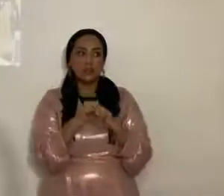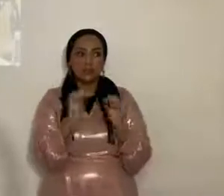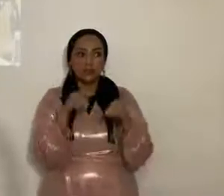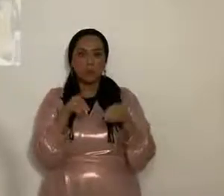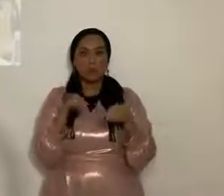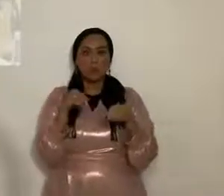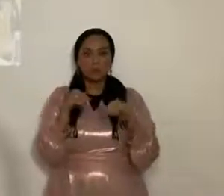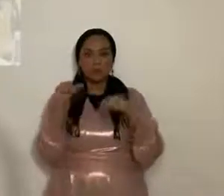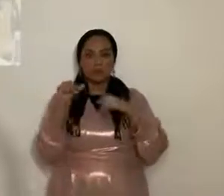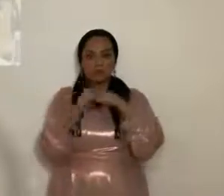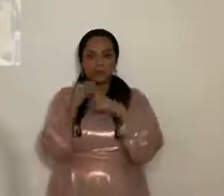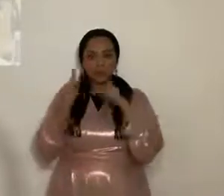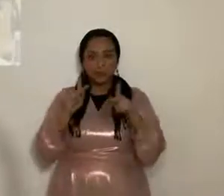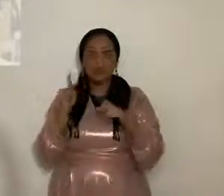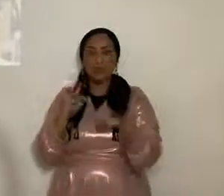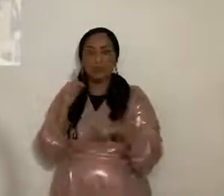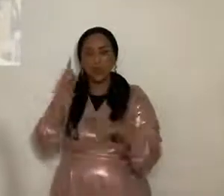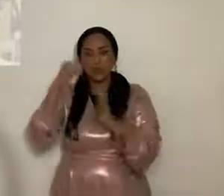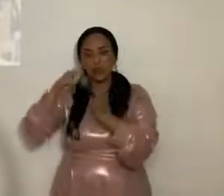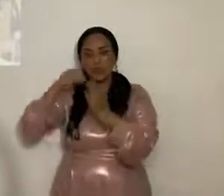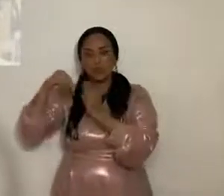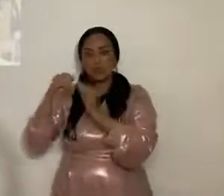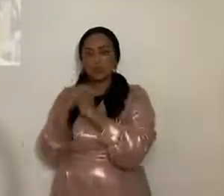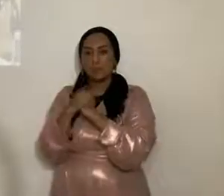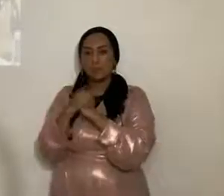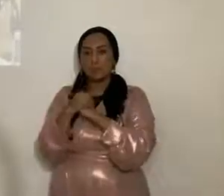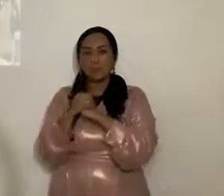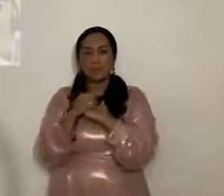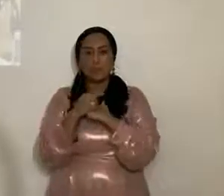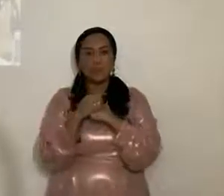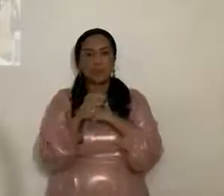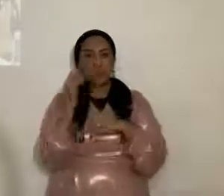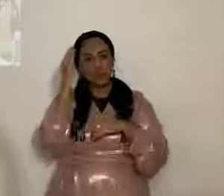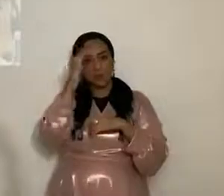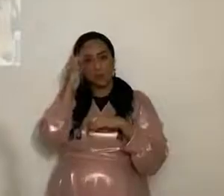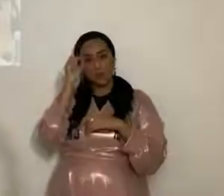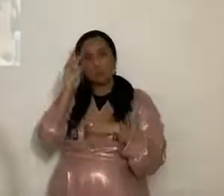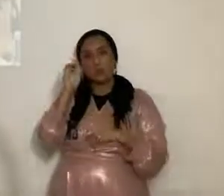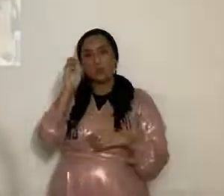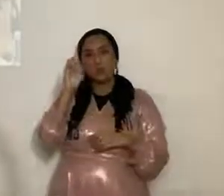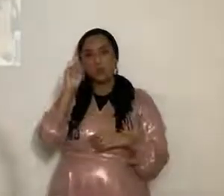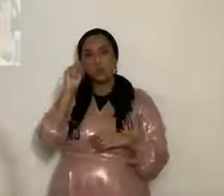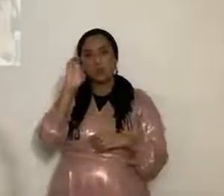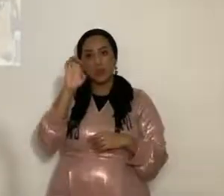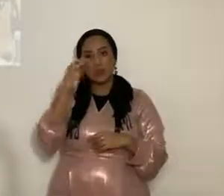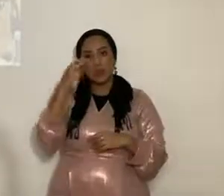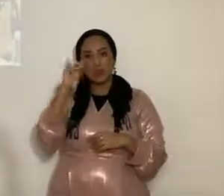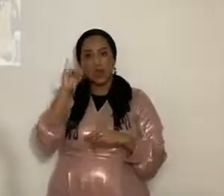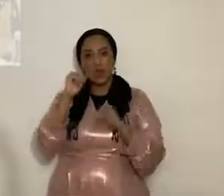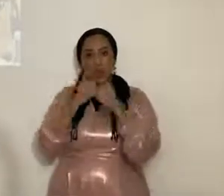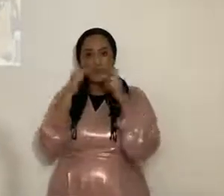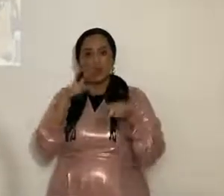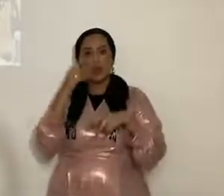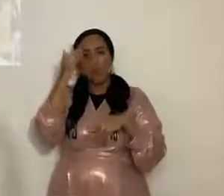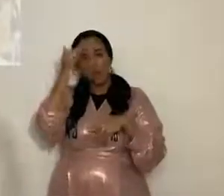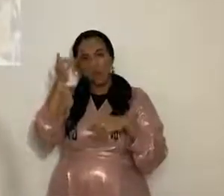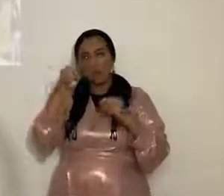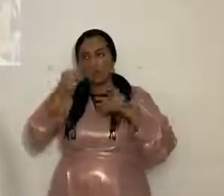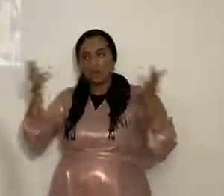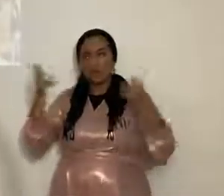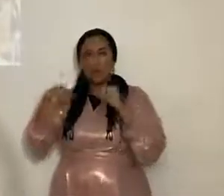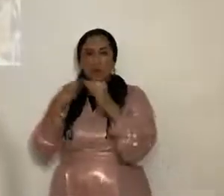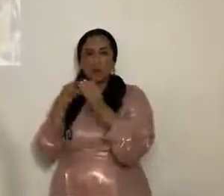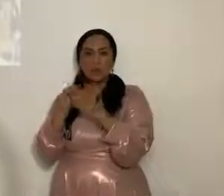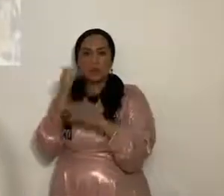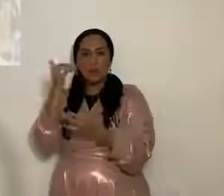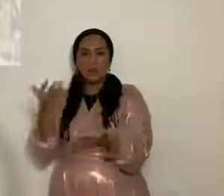al pueblo. Más adelante está escrito en el libro. Entonces, sabiendo Mardoqueo cómo era el rey, ¿por qué denunció ese